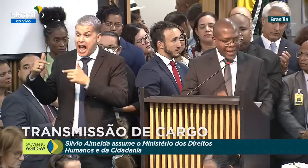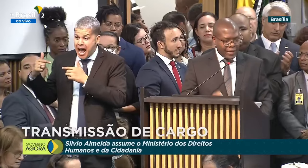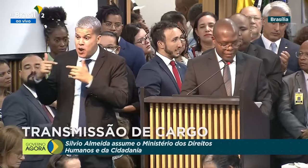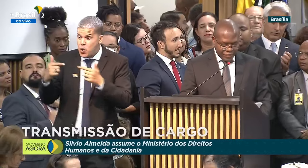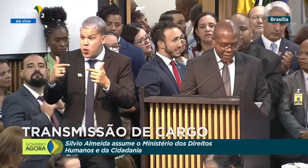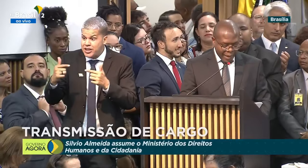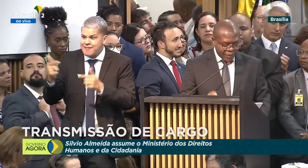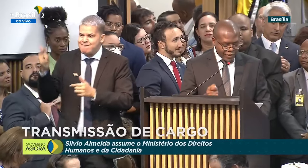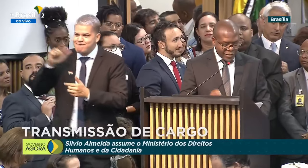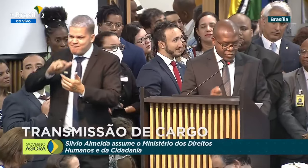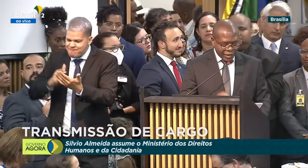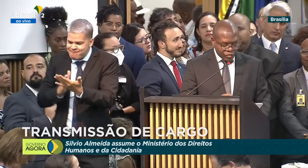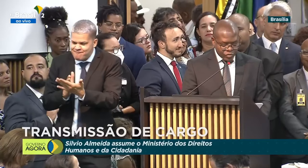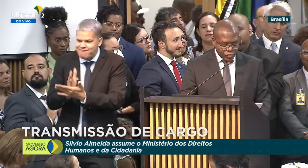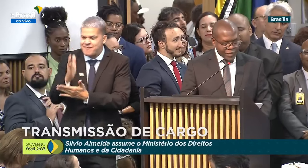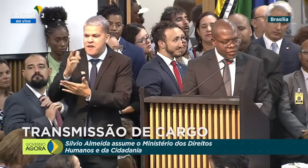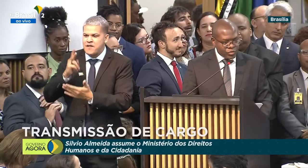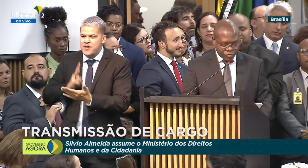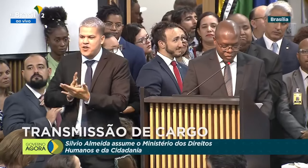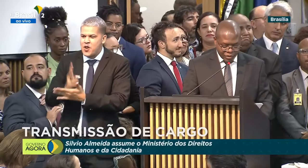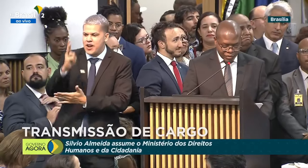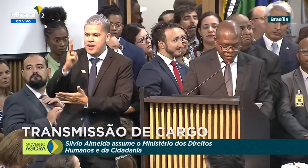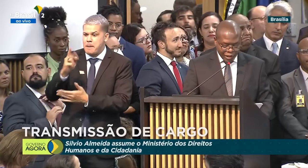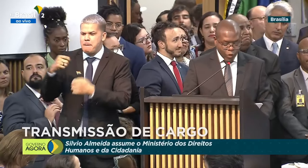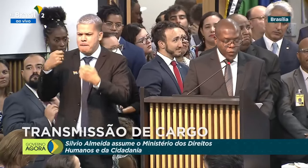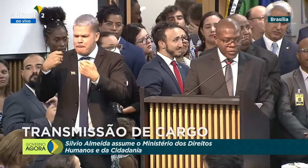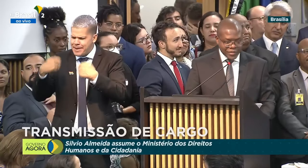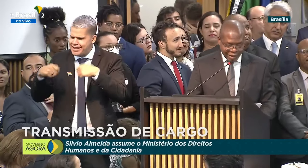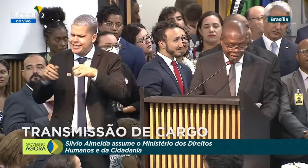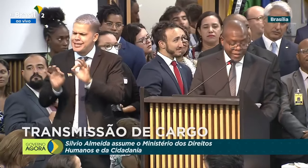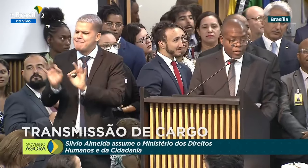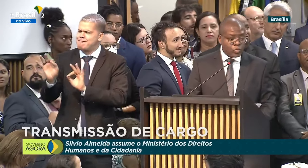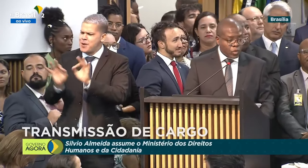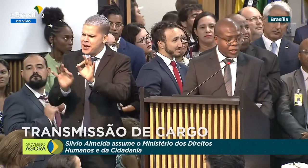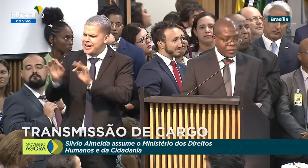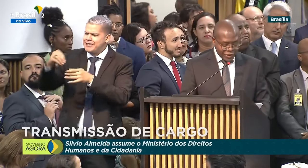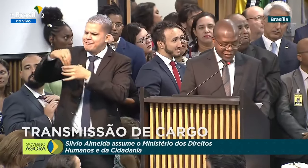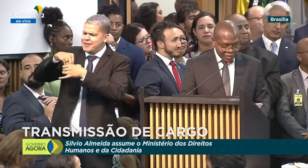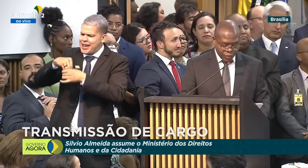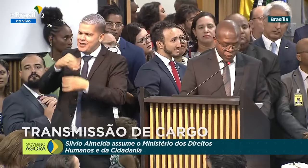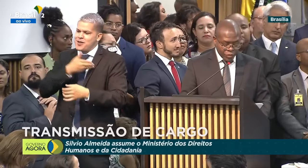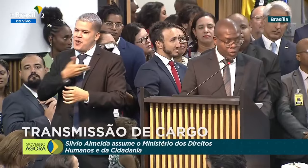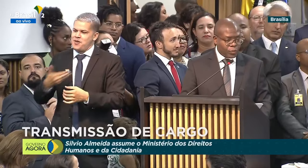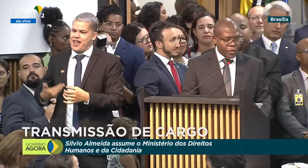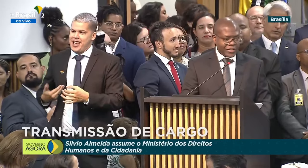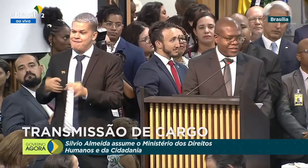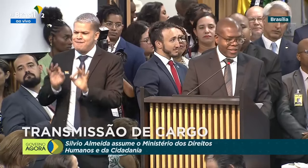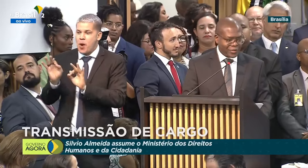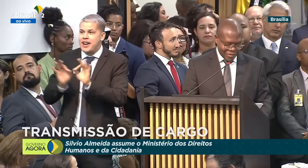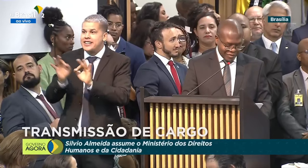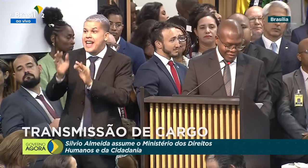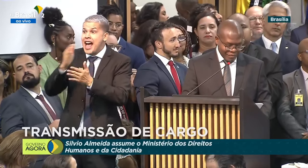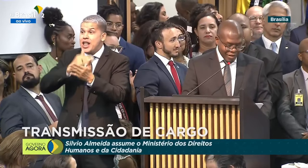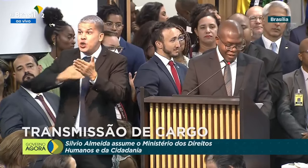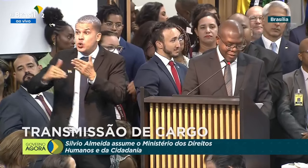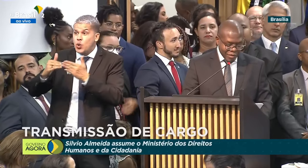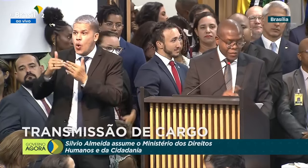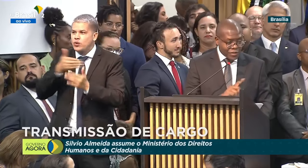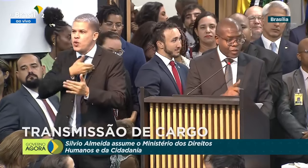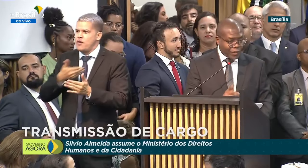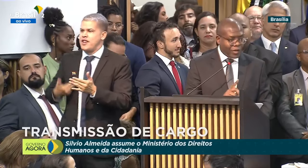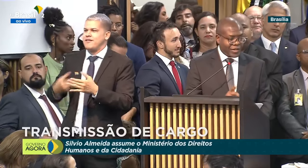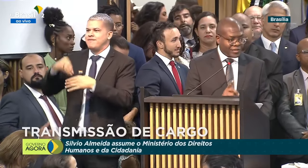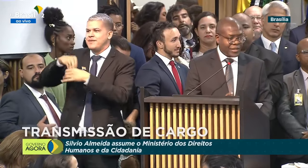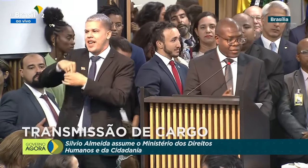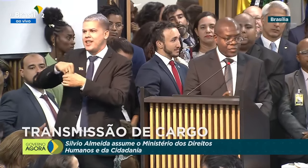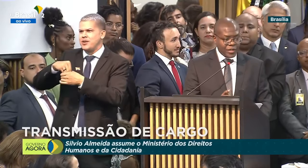prospere é preciso reconstruir as instituições e compromissar toda a administração pública com políticas Direitos Humanos que